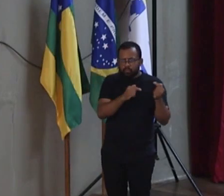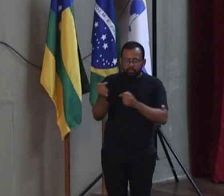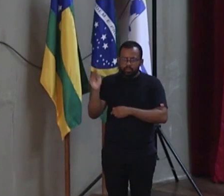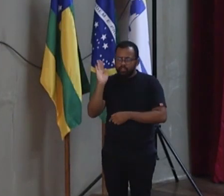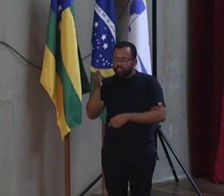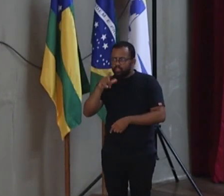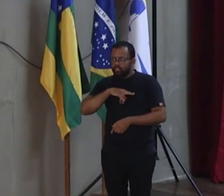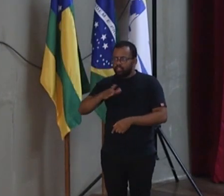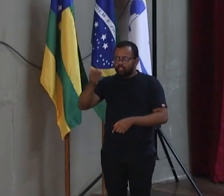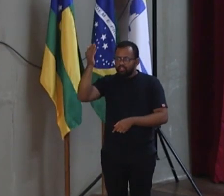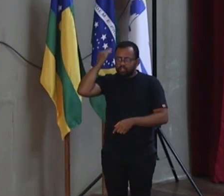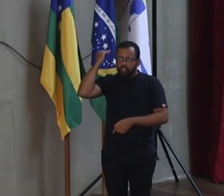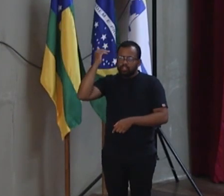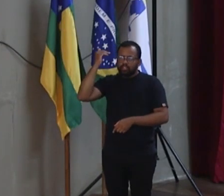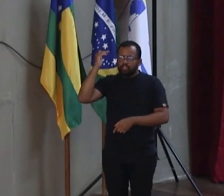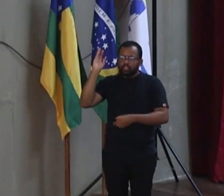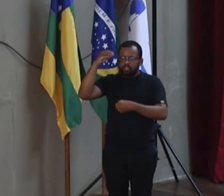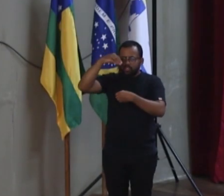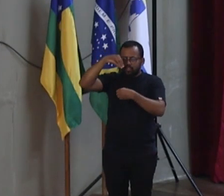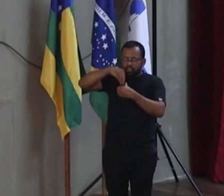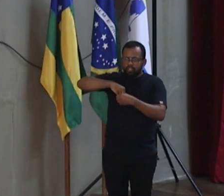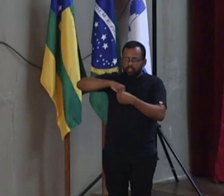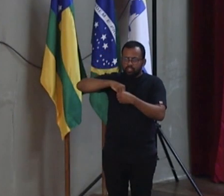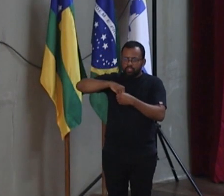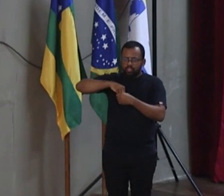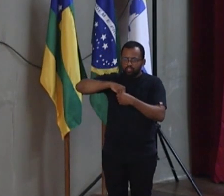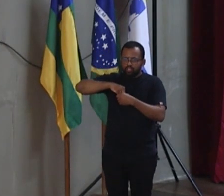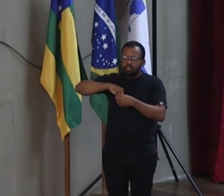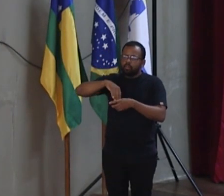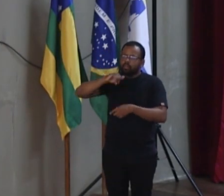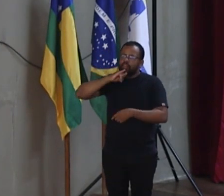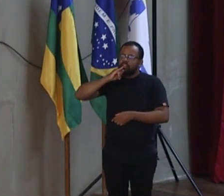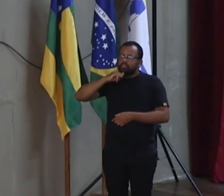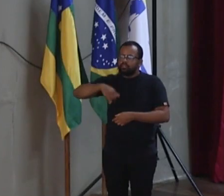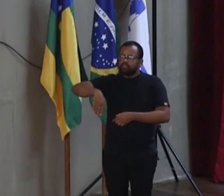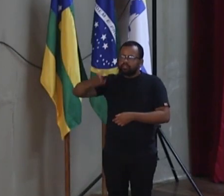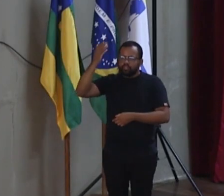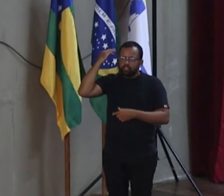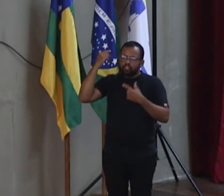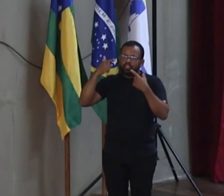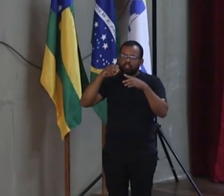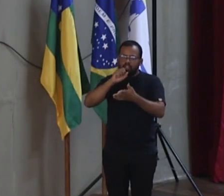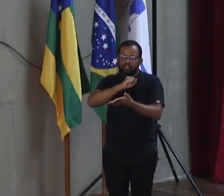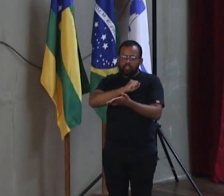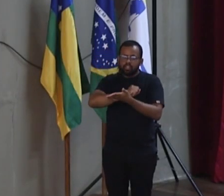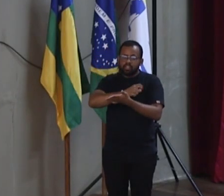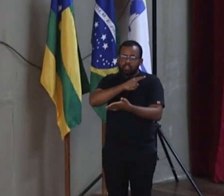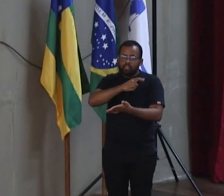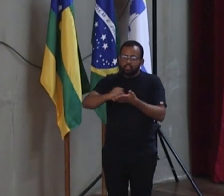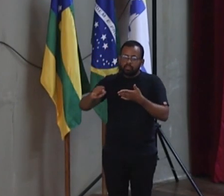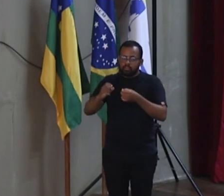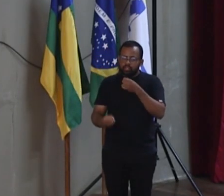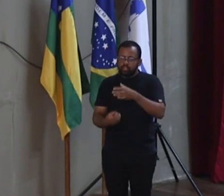que já existiam, isso dentro quando a LAB é criada. Então, eu